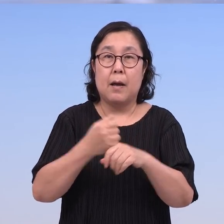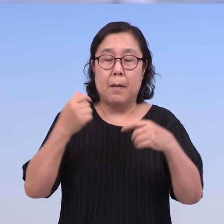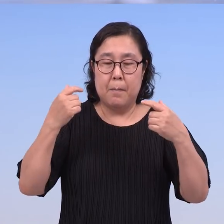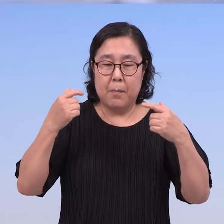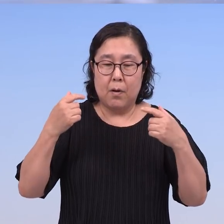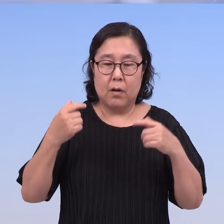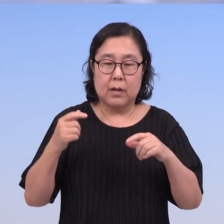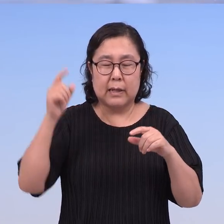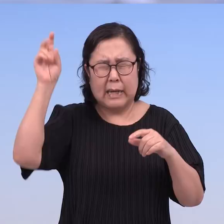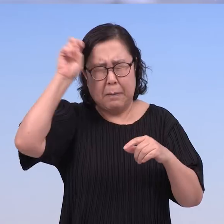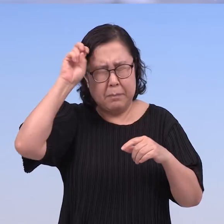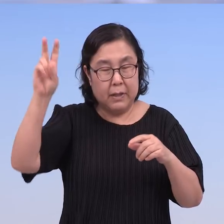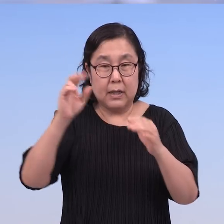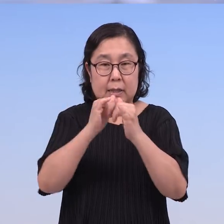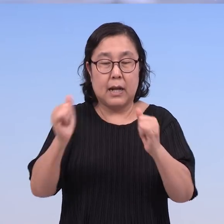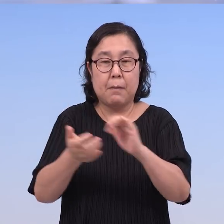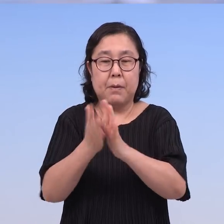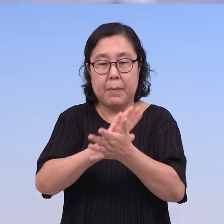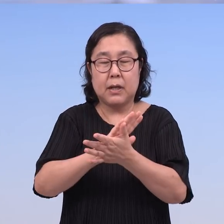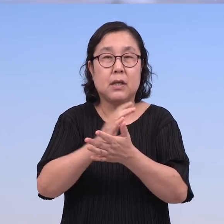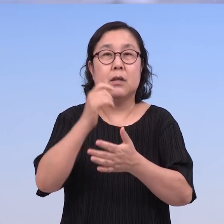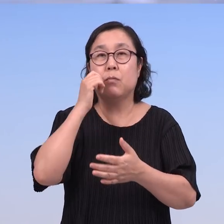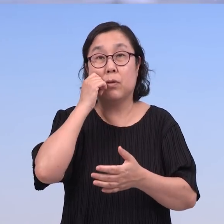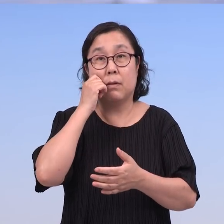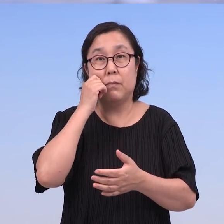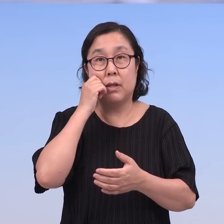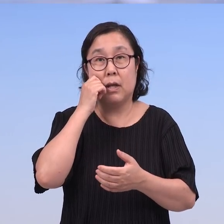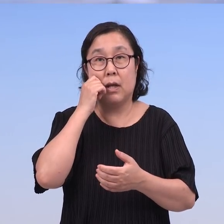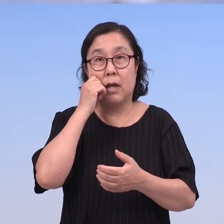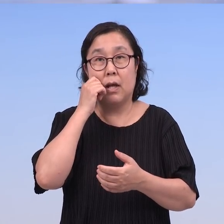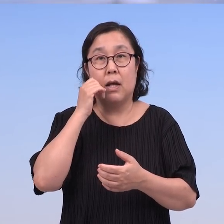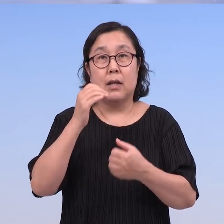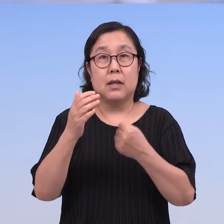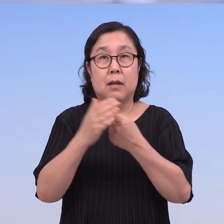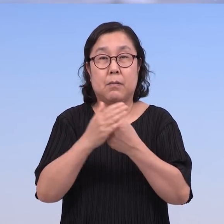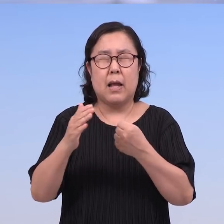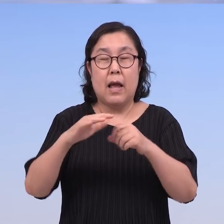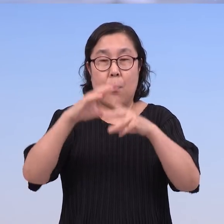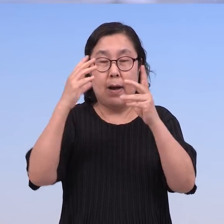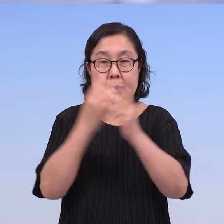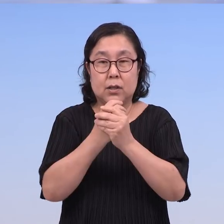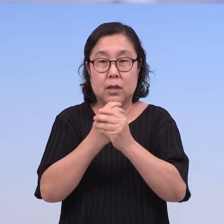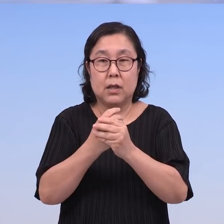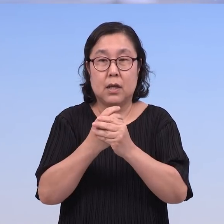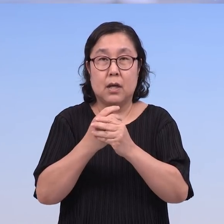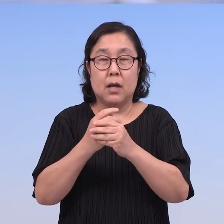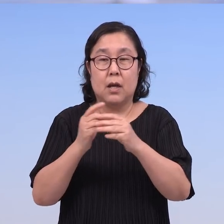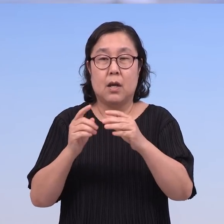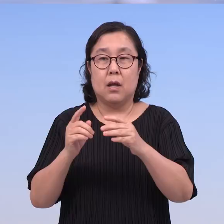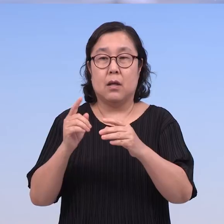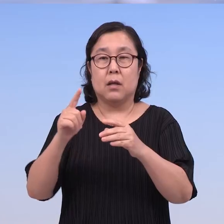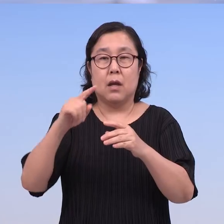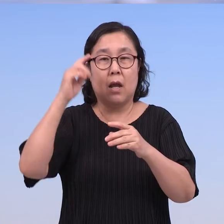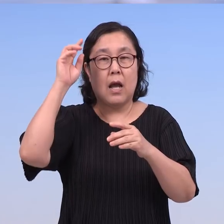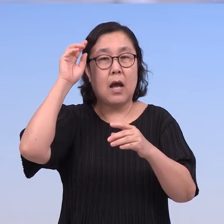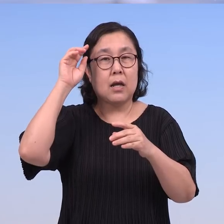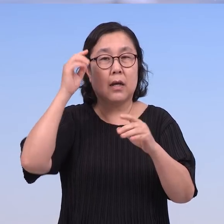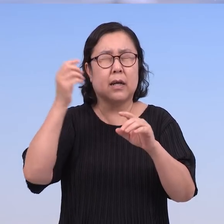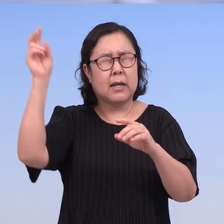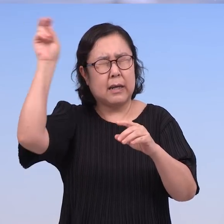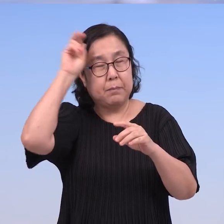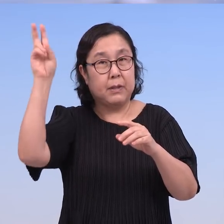보고 마리아가 되라, 에스더가 되라 그러면은 그게 누가 되겠습니까? 10계단 오르려 그러면 가랭이